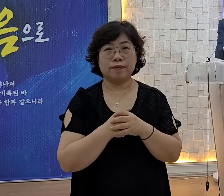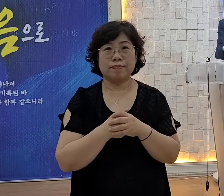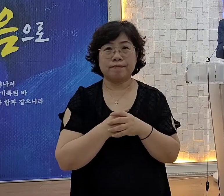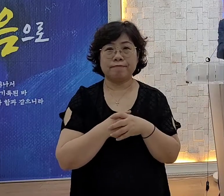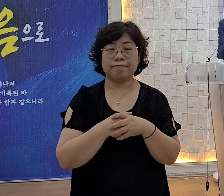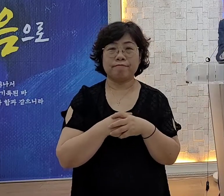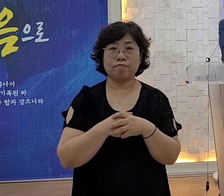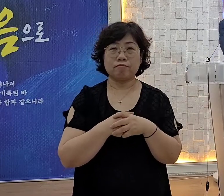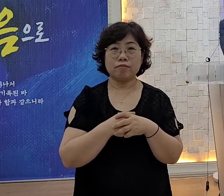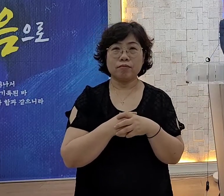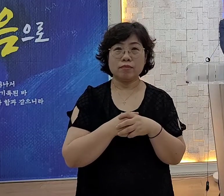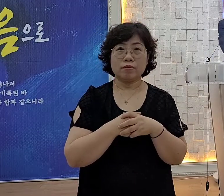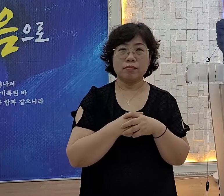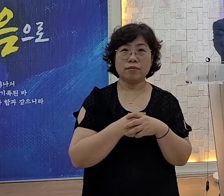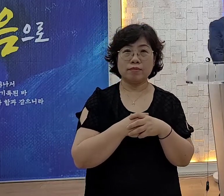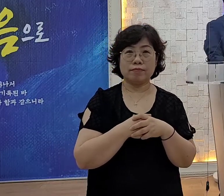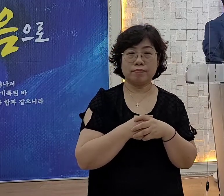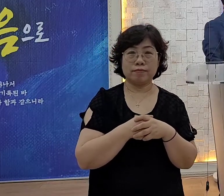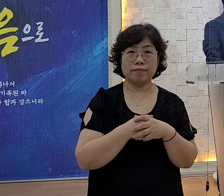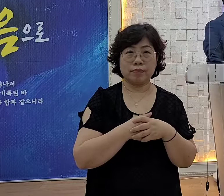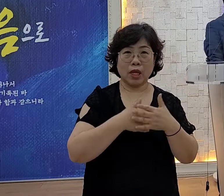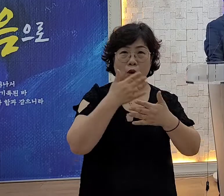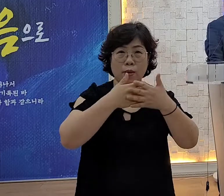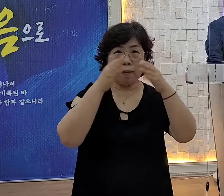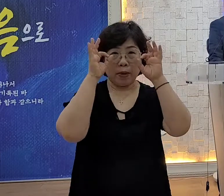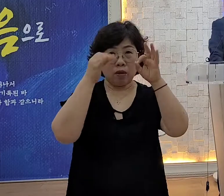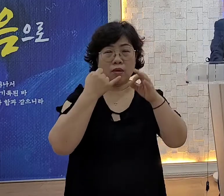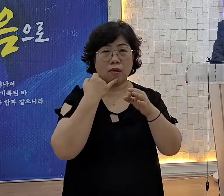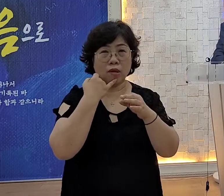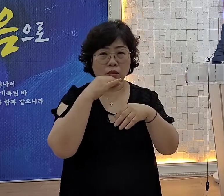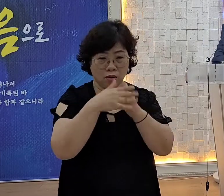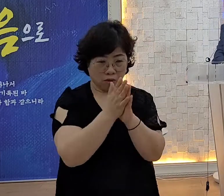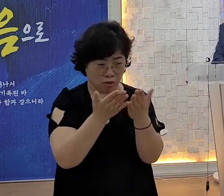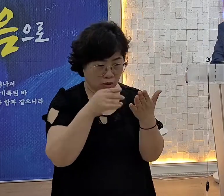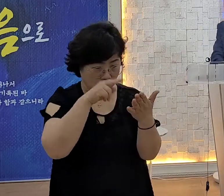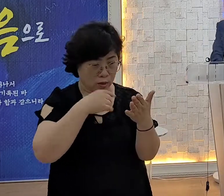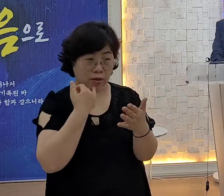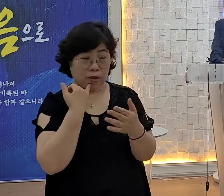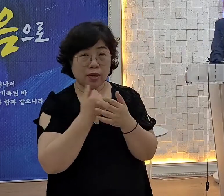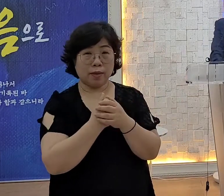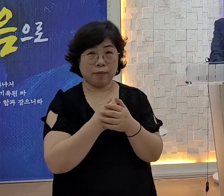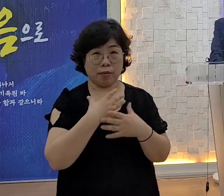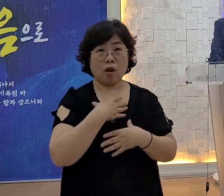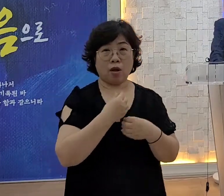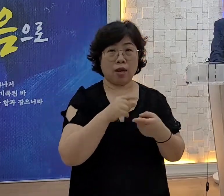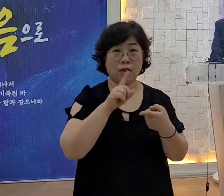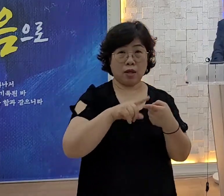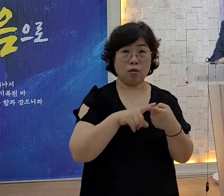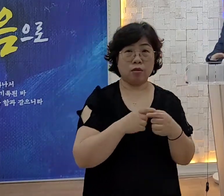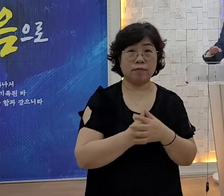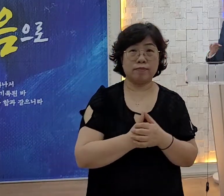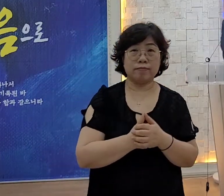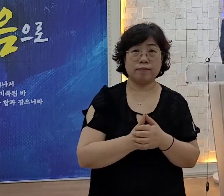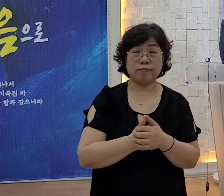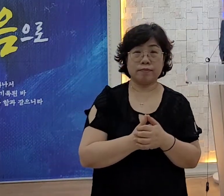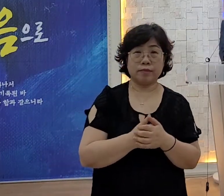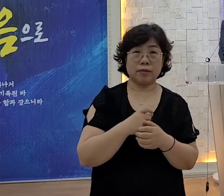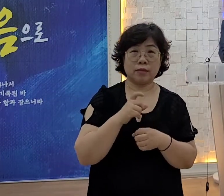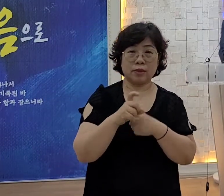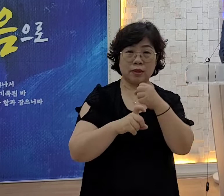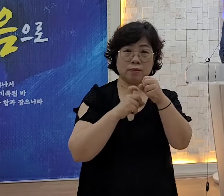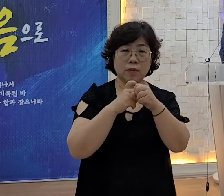분들은 자기 성경 읽으시고, 앞에 그 편하신 분들은 앞에 1절 한번 같이 읽겠습니다. 자, 10년 만에